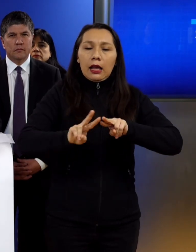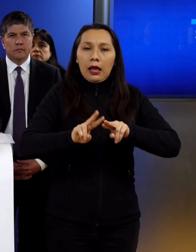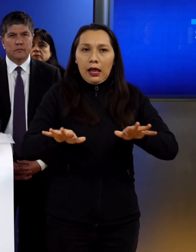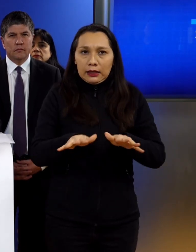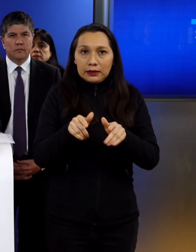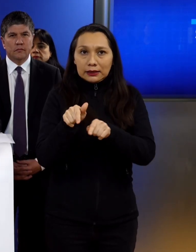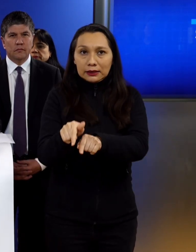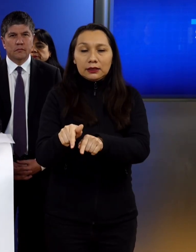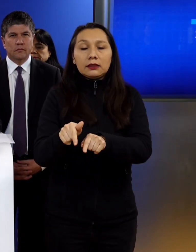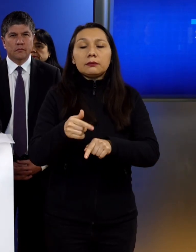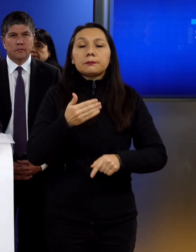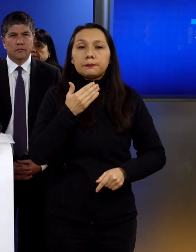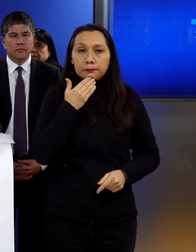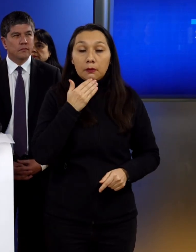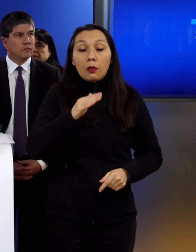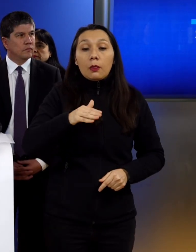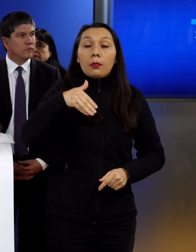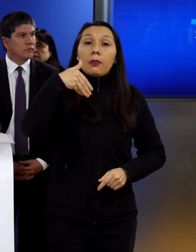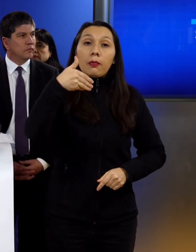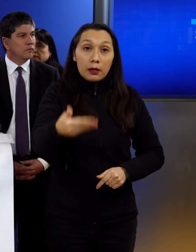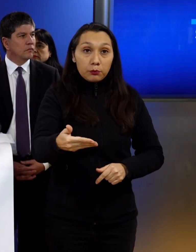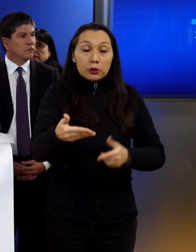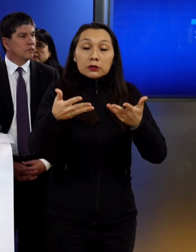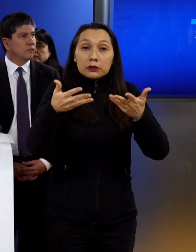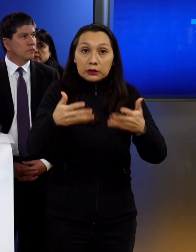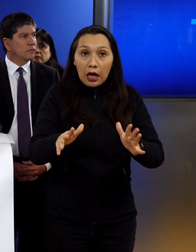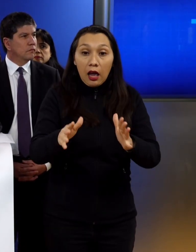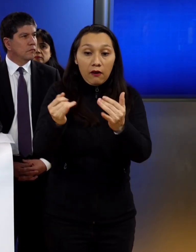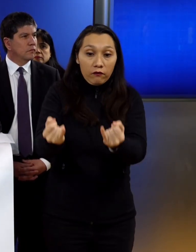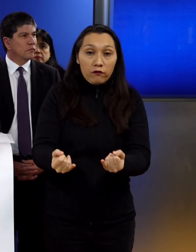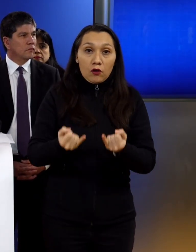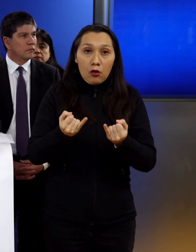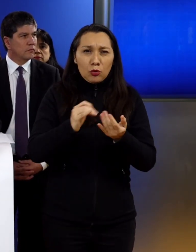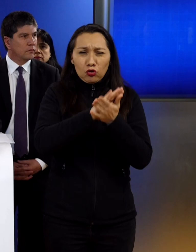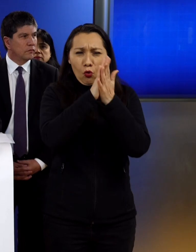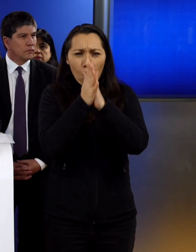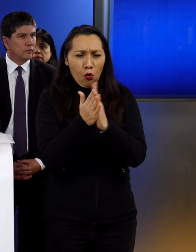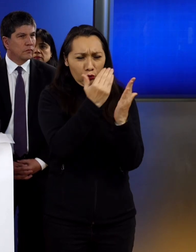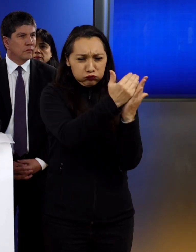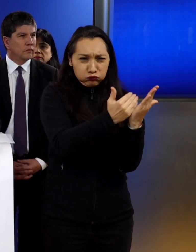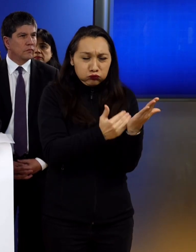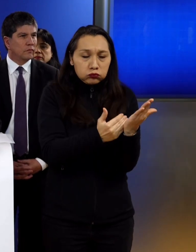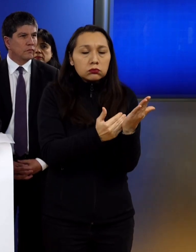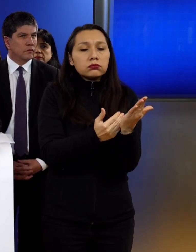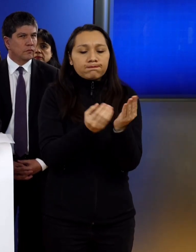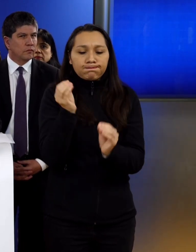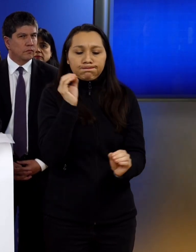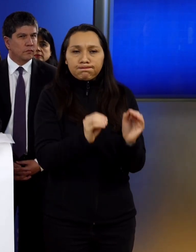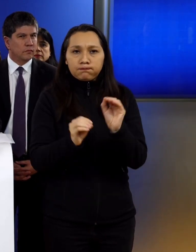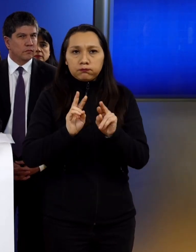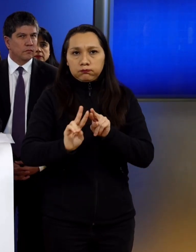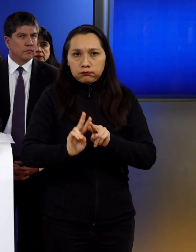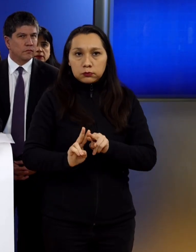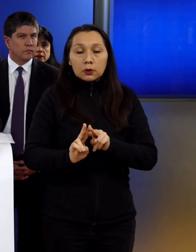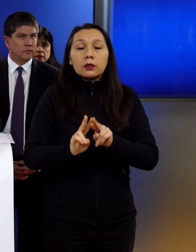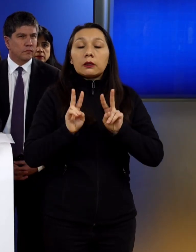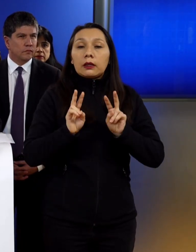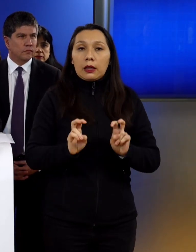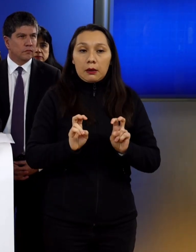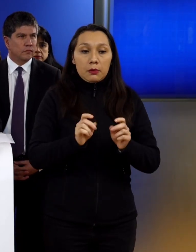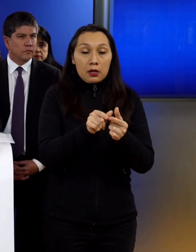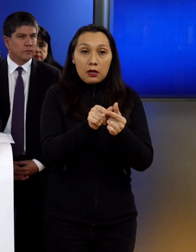realizar y, posteriormente a que se ha levantado toda esta agenda, desarrollar tanto a